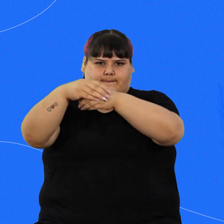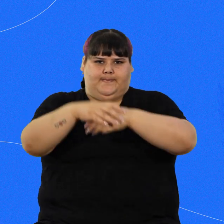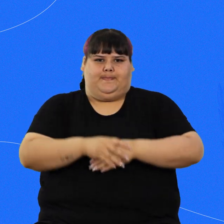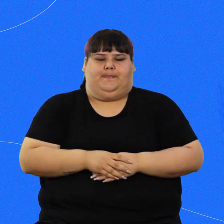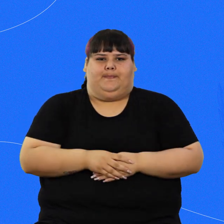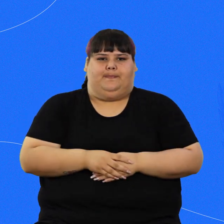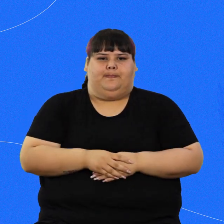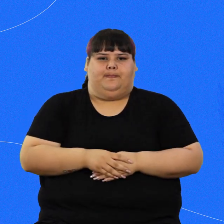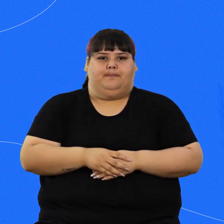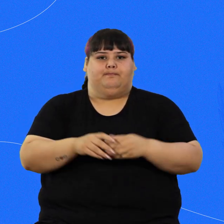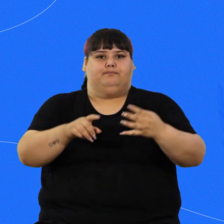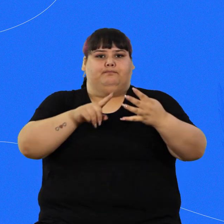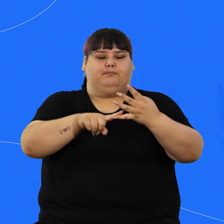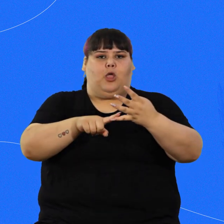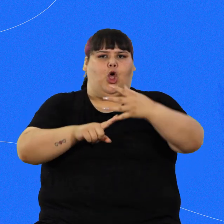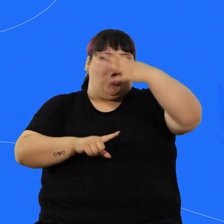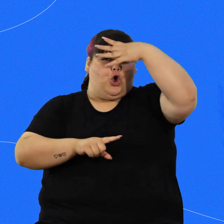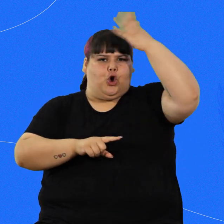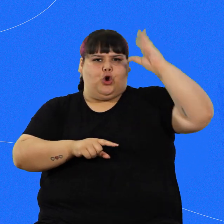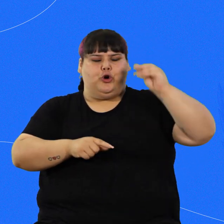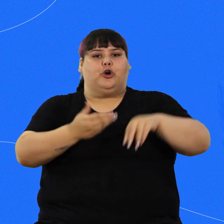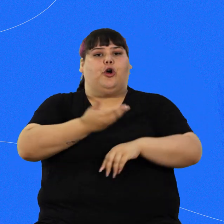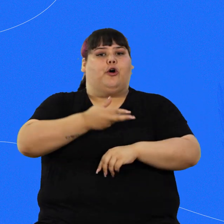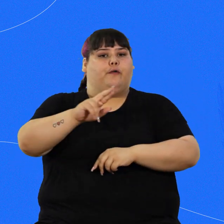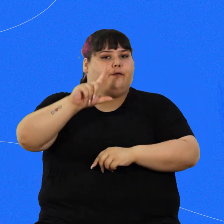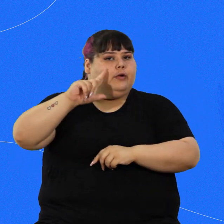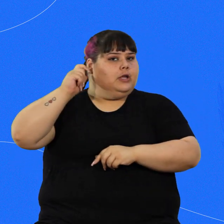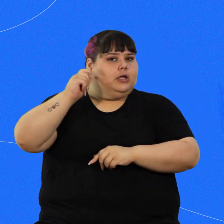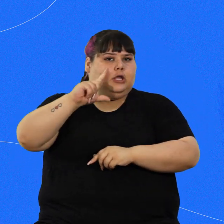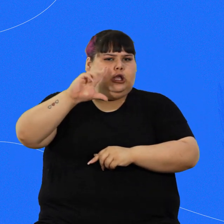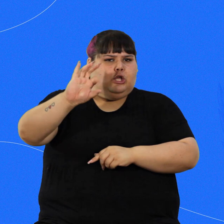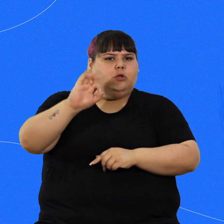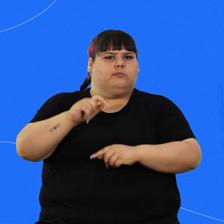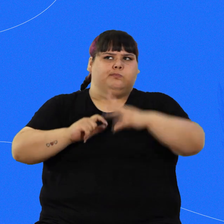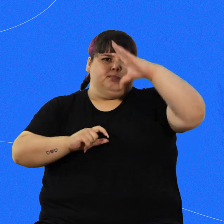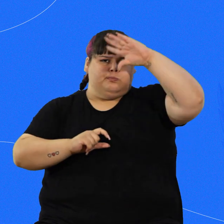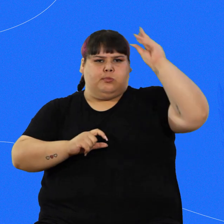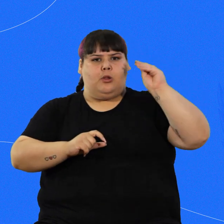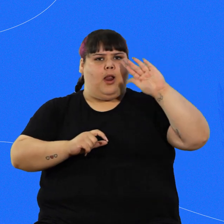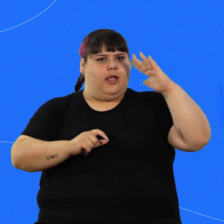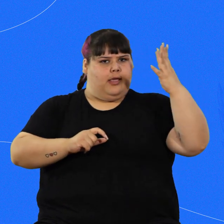El gorro frigio, dirigido hacia la izquierda y de un rojo vivo, simboliza la libertad.